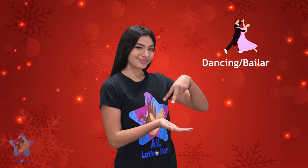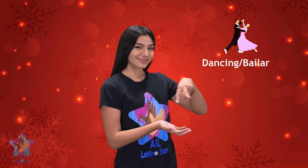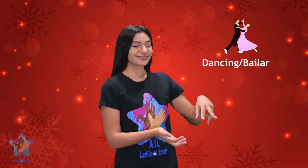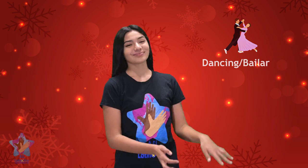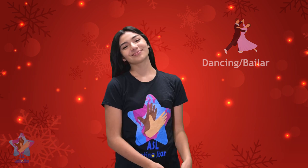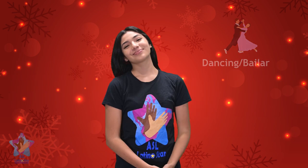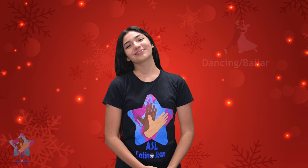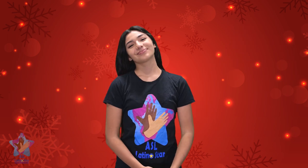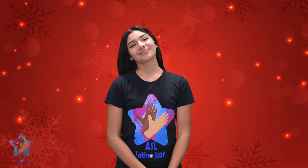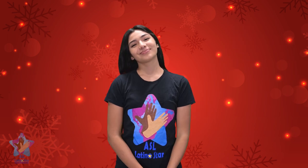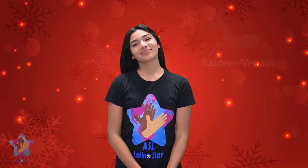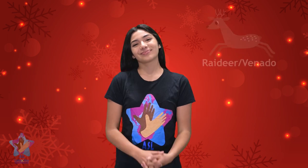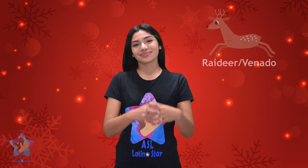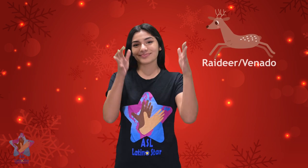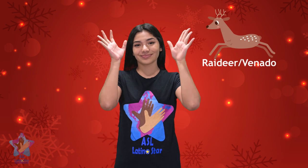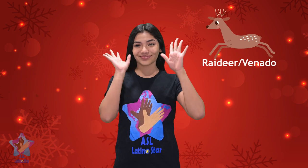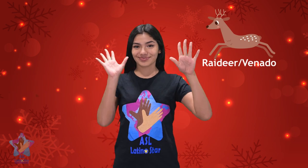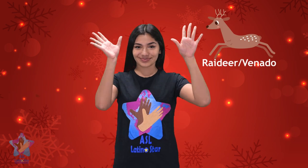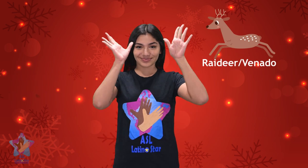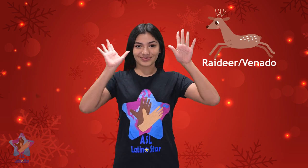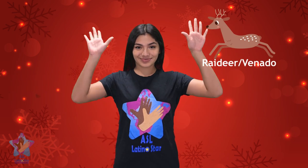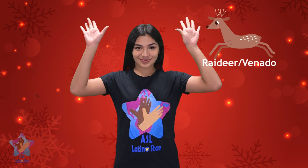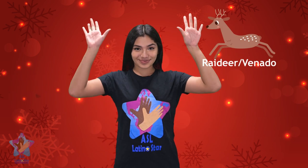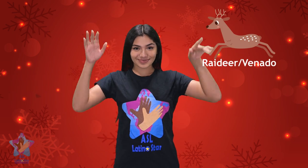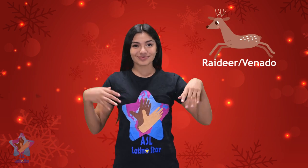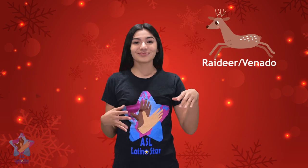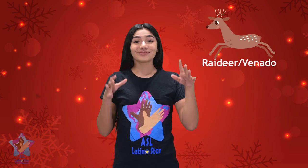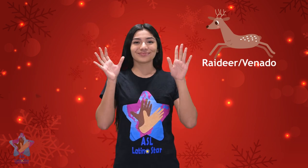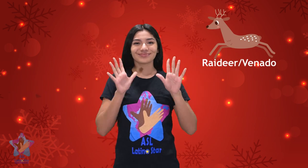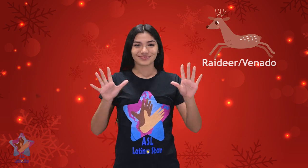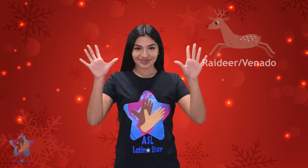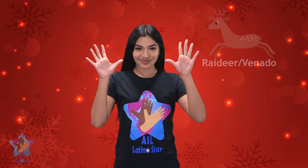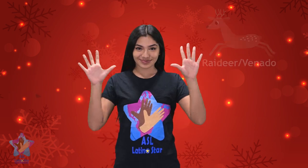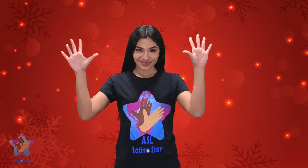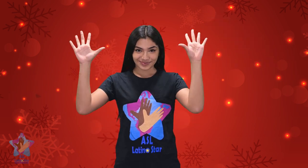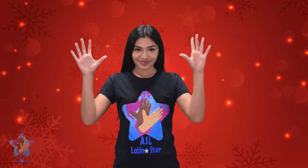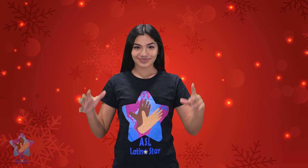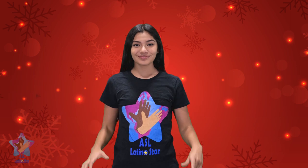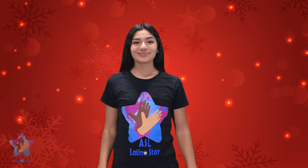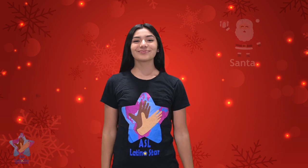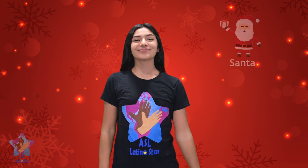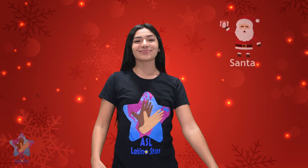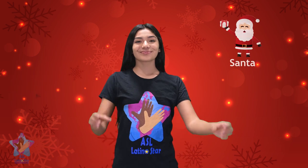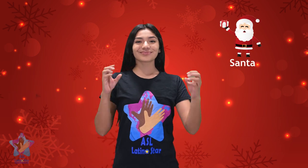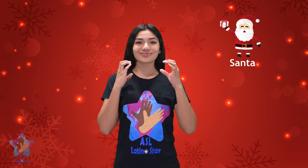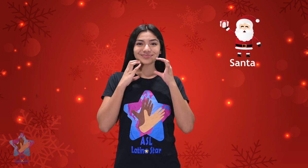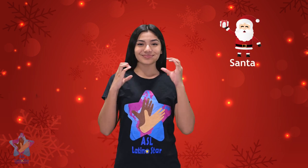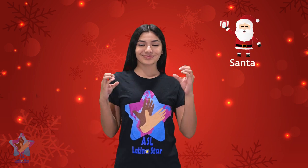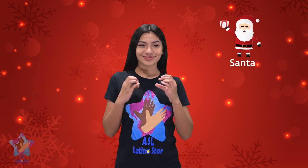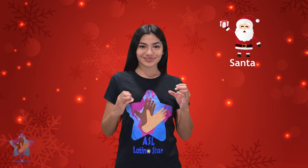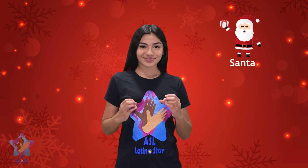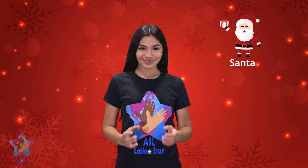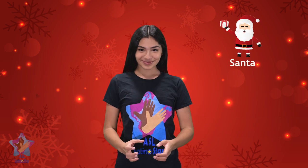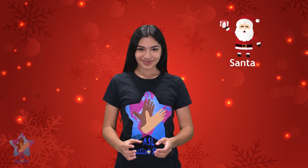Bailar. Reindeer. Venado. Venado. Santa. Santa.